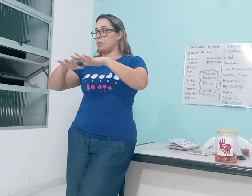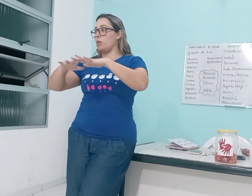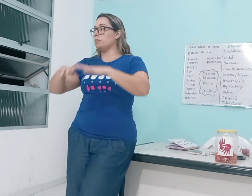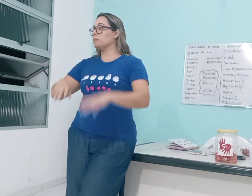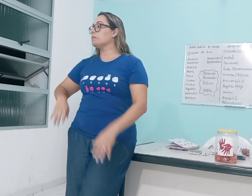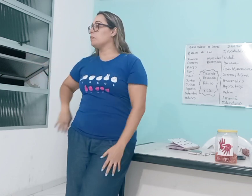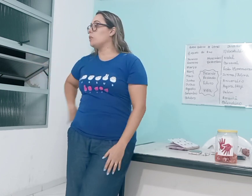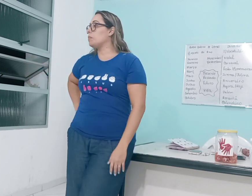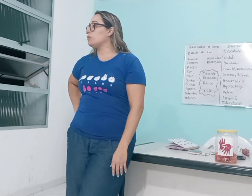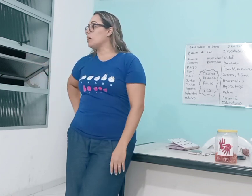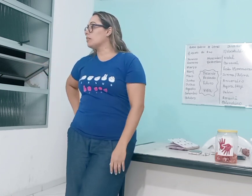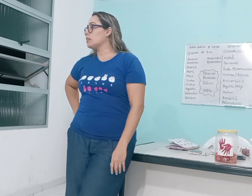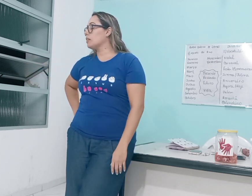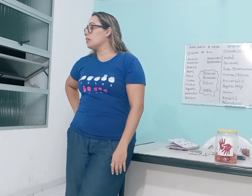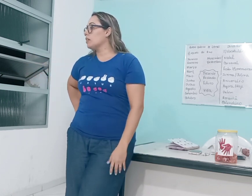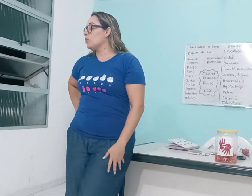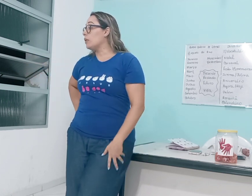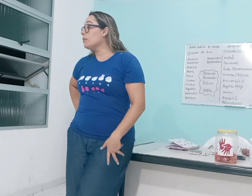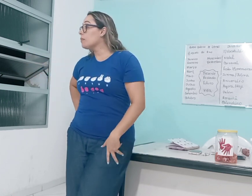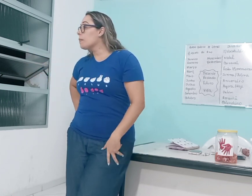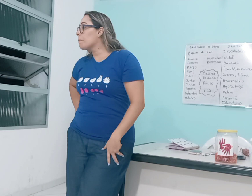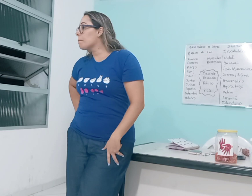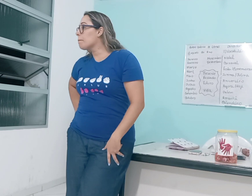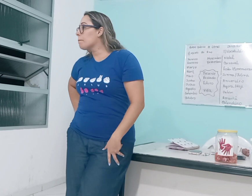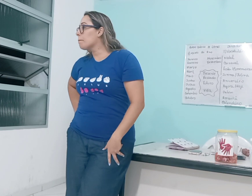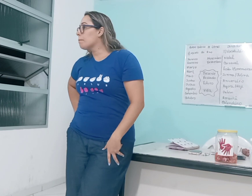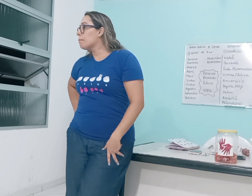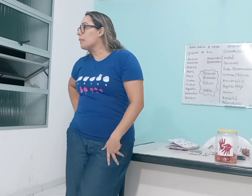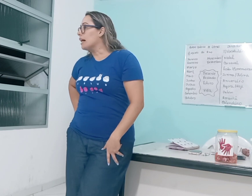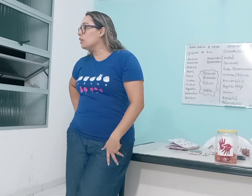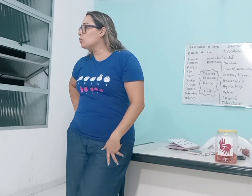bom? Oi? Ano?